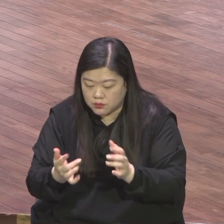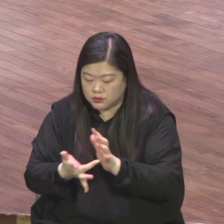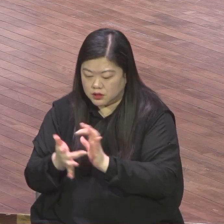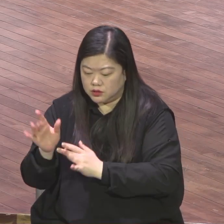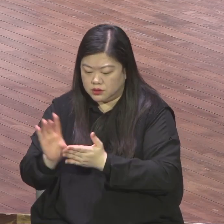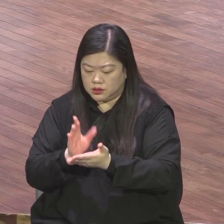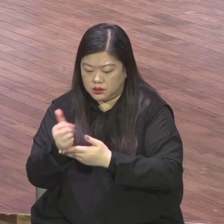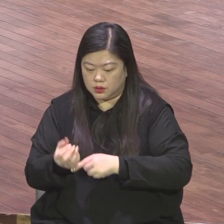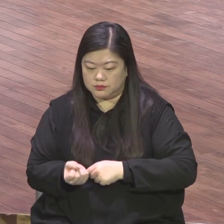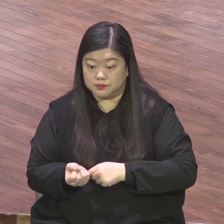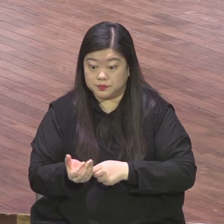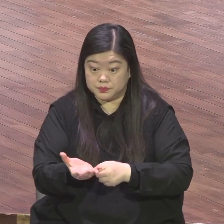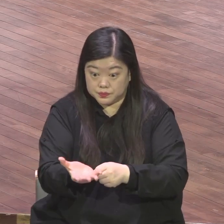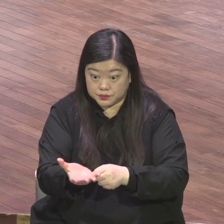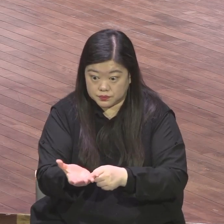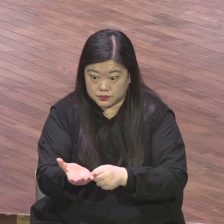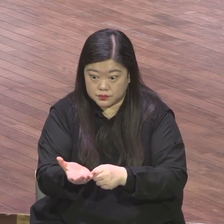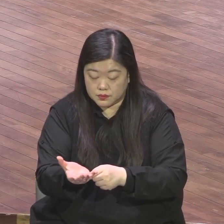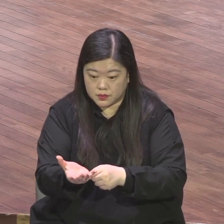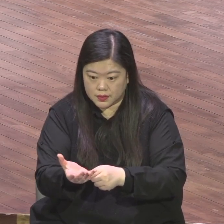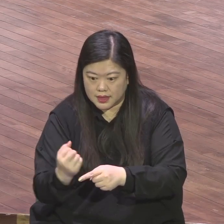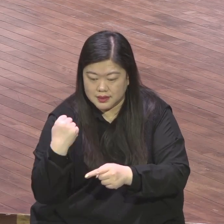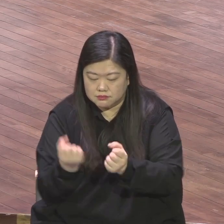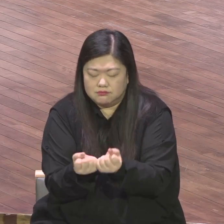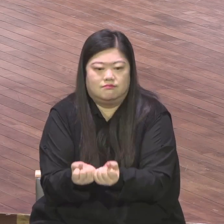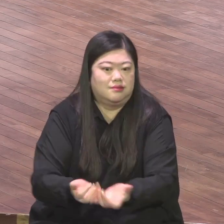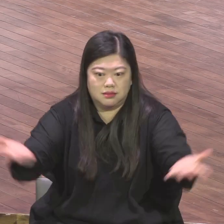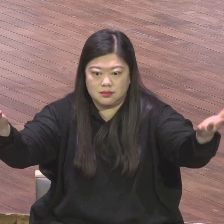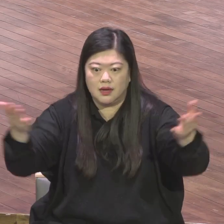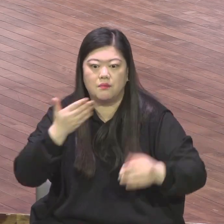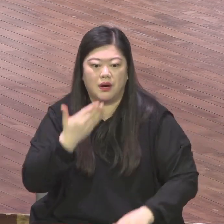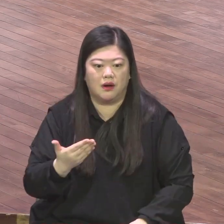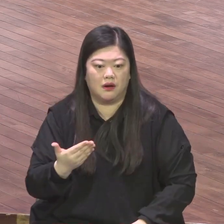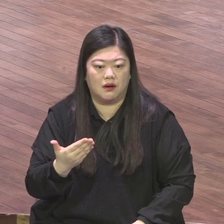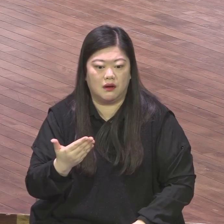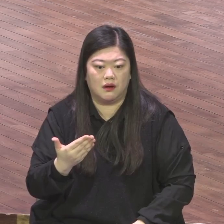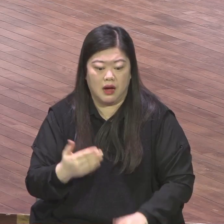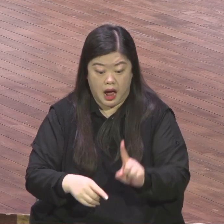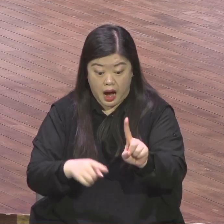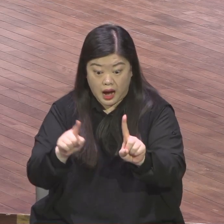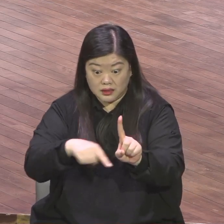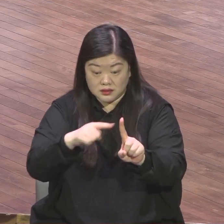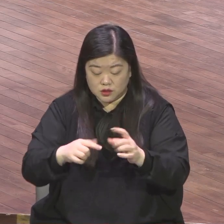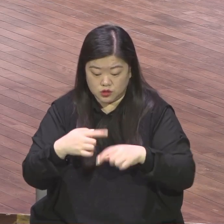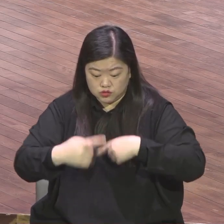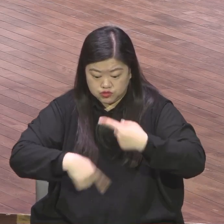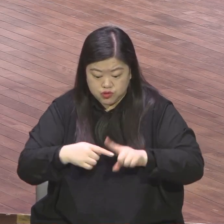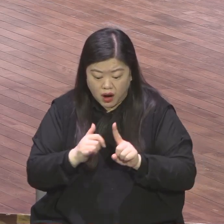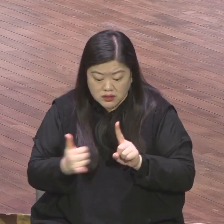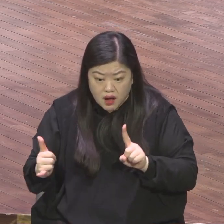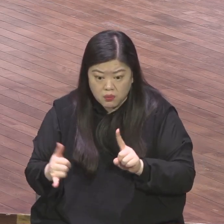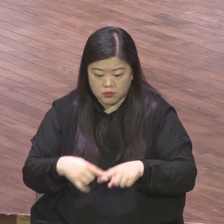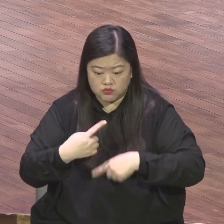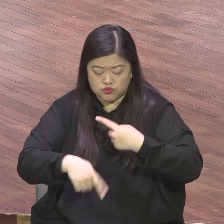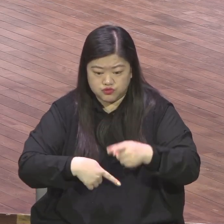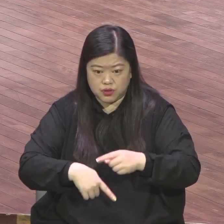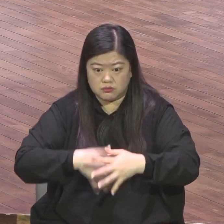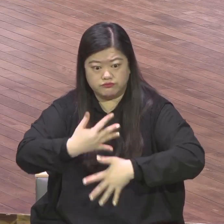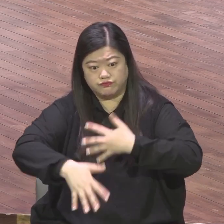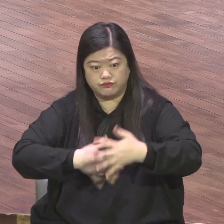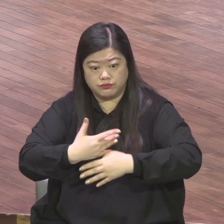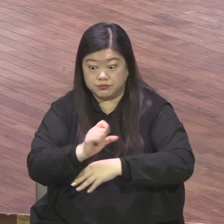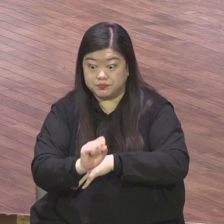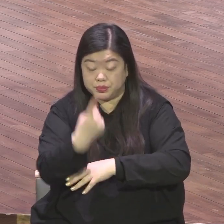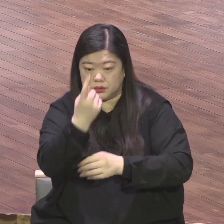사람 때문에 그 기관이 살아나요. 그 한 사람 때문에 교회 전체 지각변동 일으키는 놀라운 주역이 된단 말이에요.